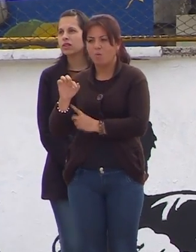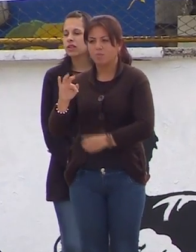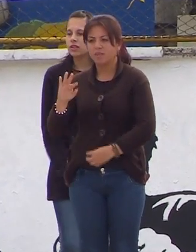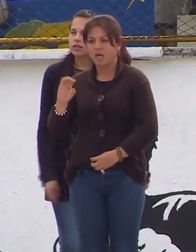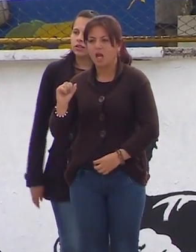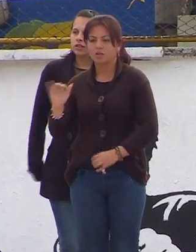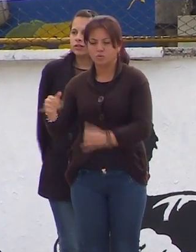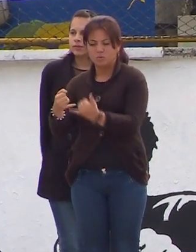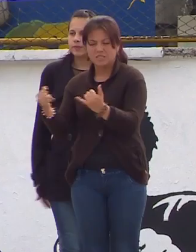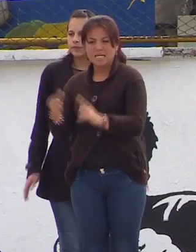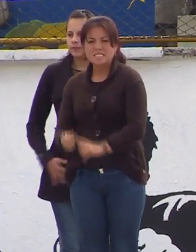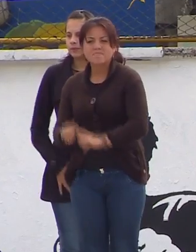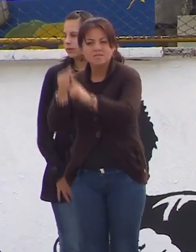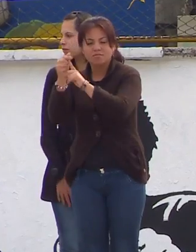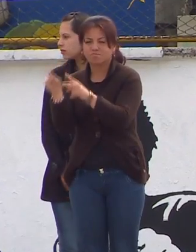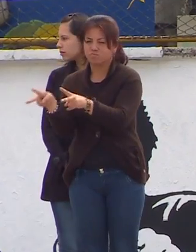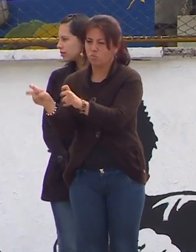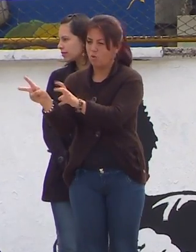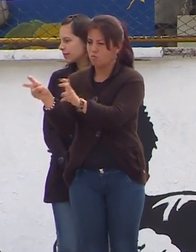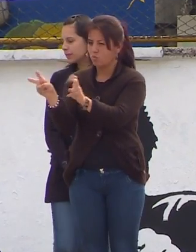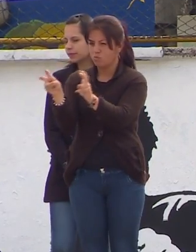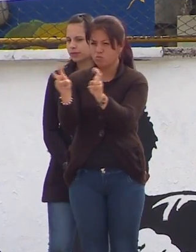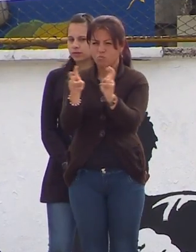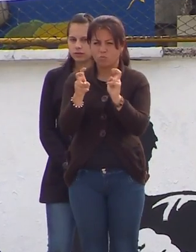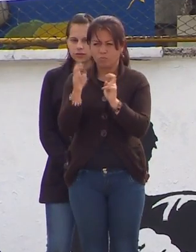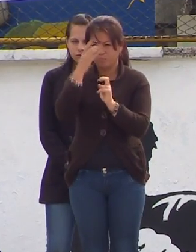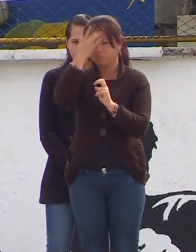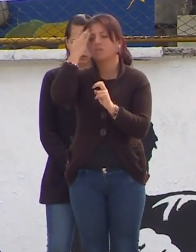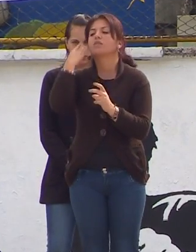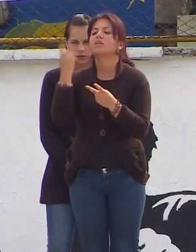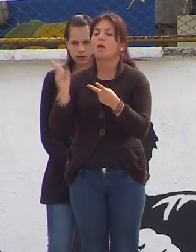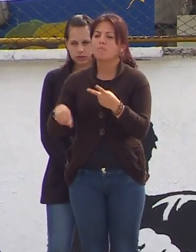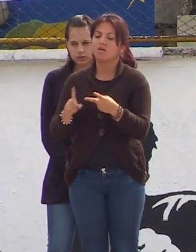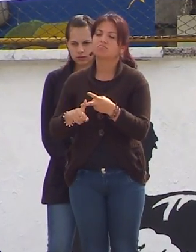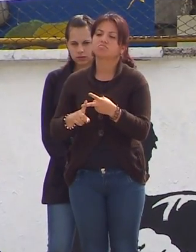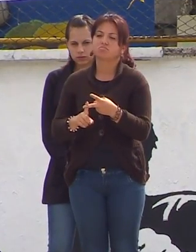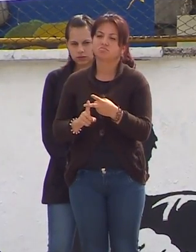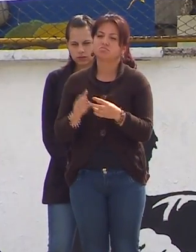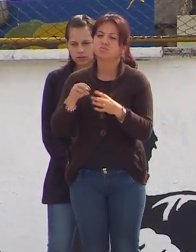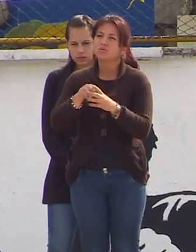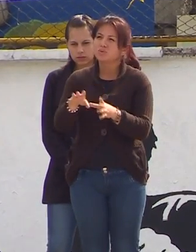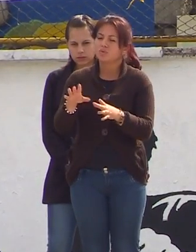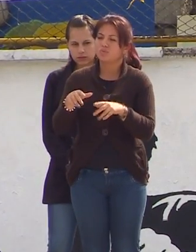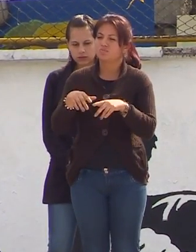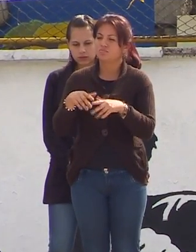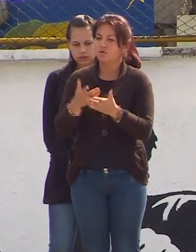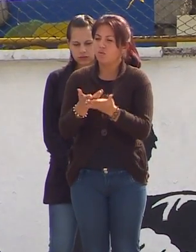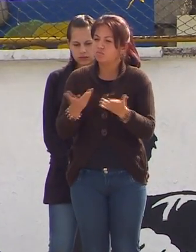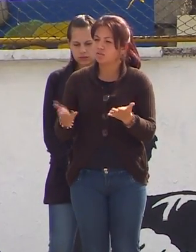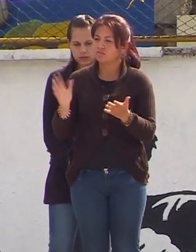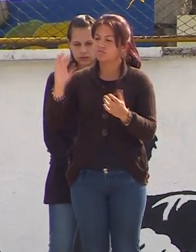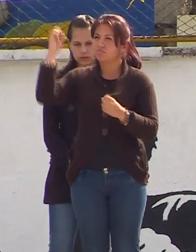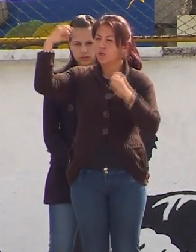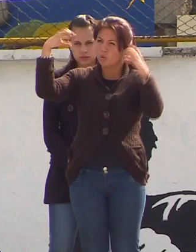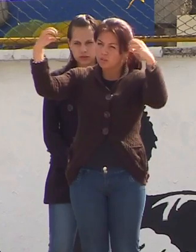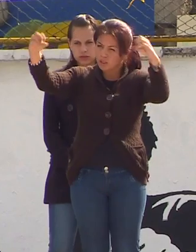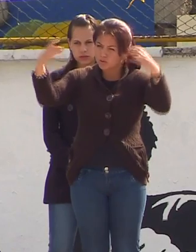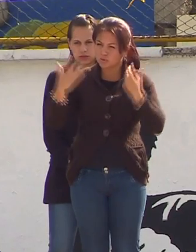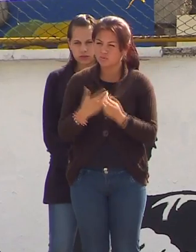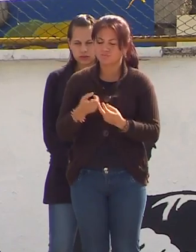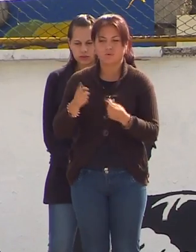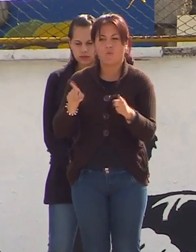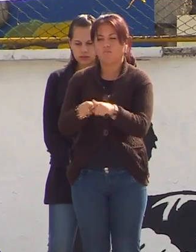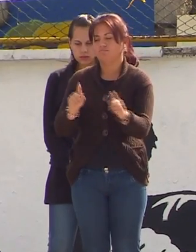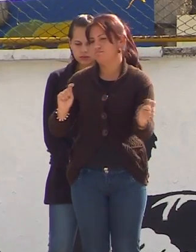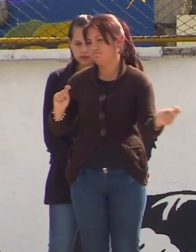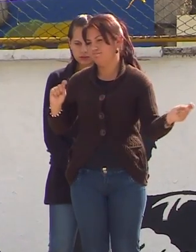nuevo. La dotamos con equipos e iluminación. La